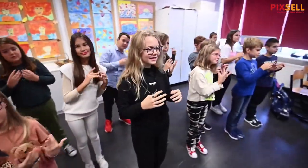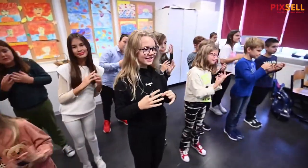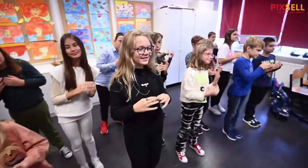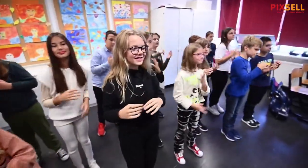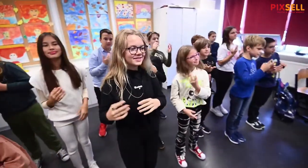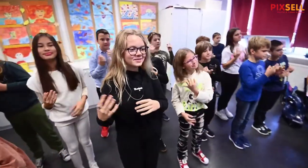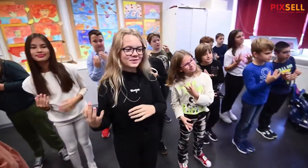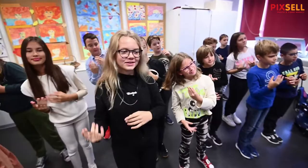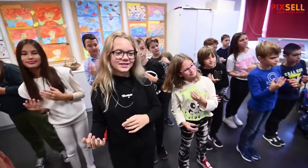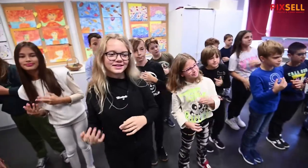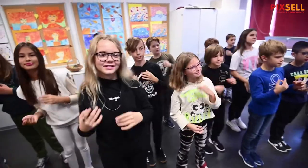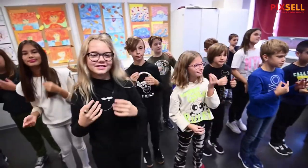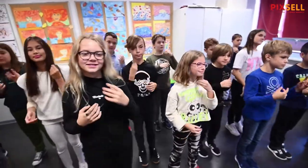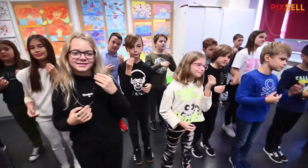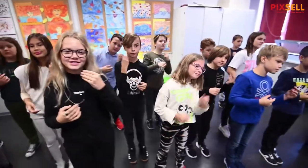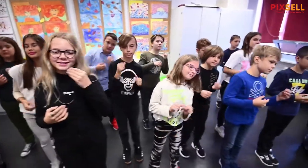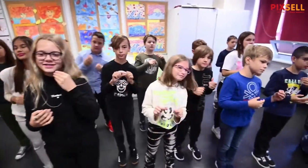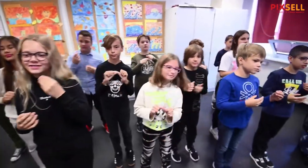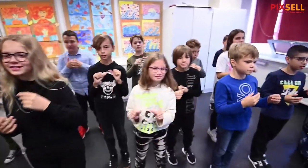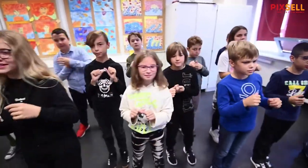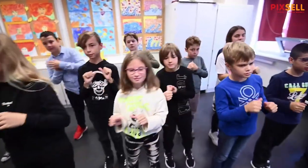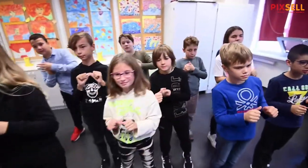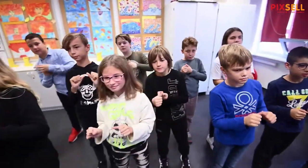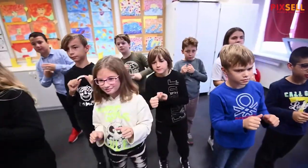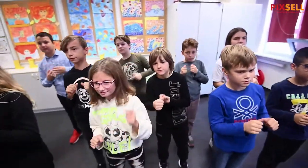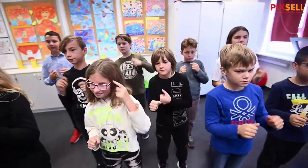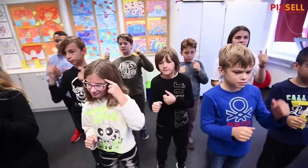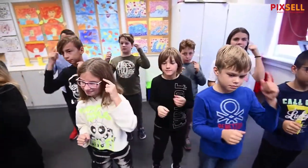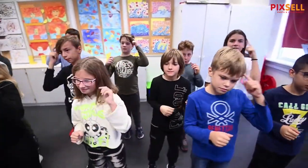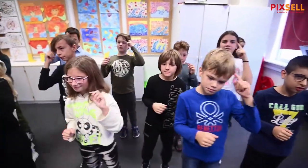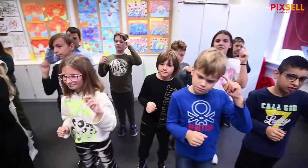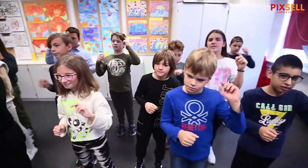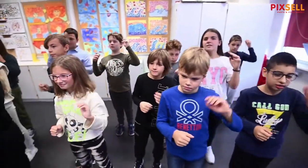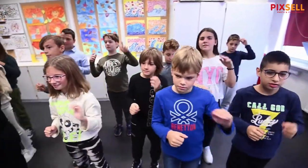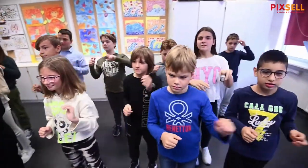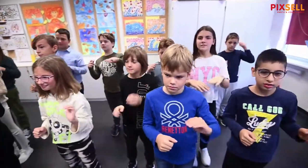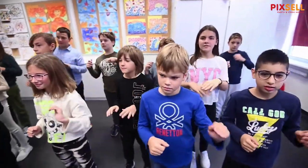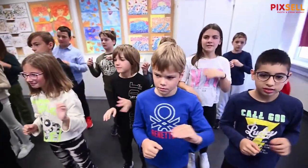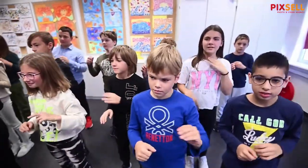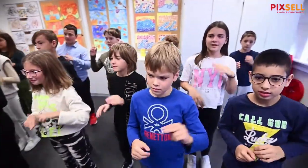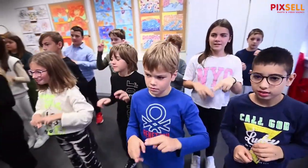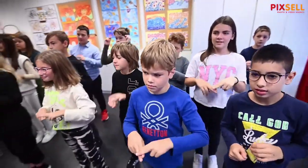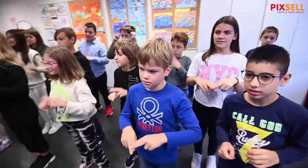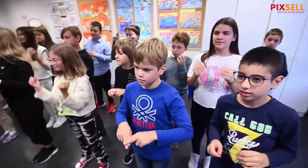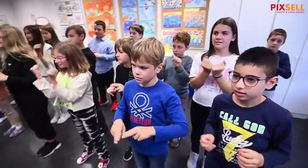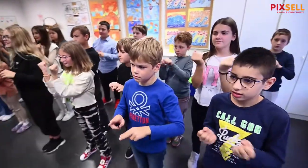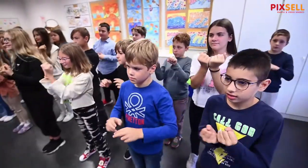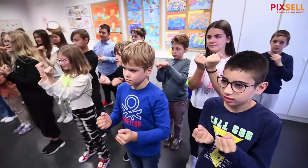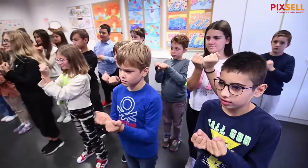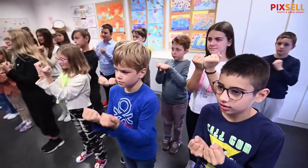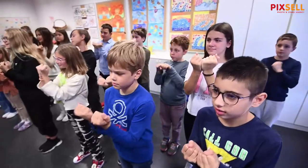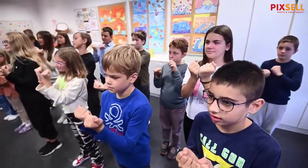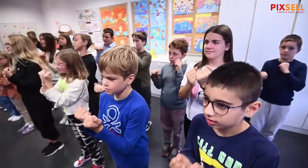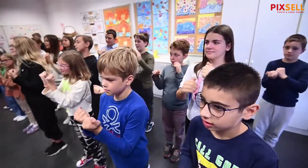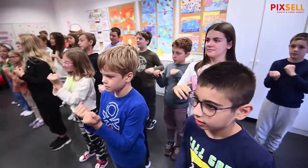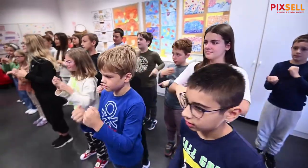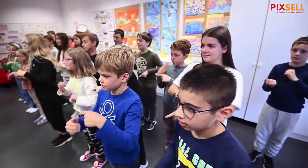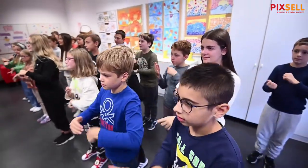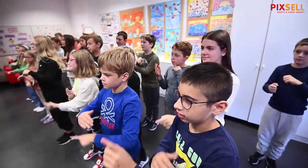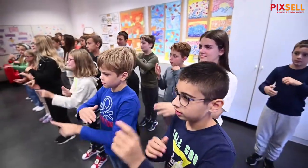Slova, brojevi, priče i šale, čekaju sve mude glave. Marilo se